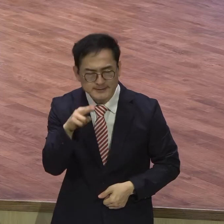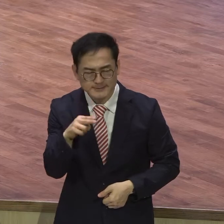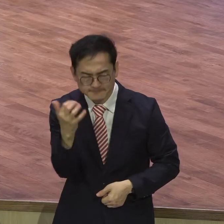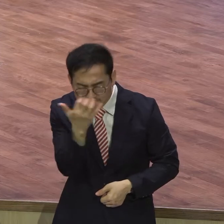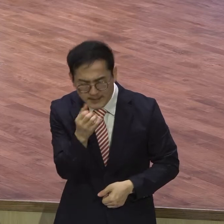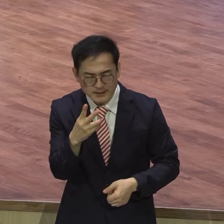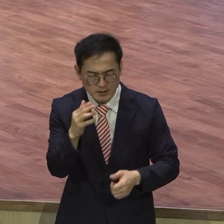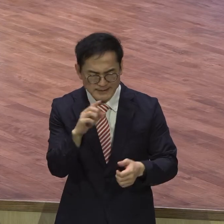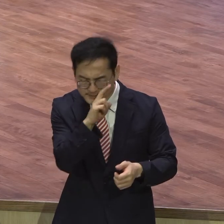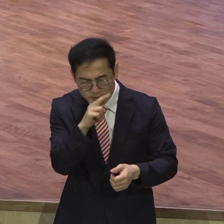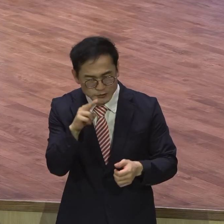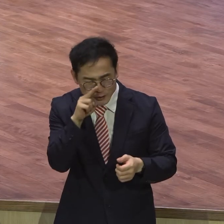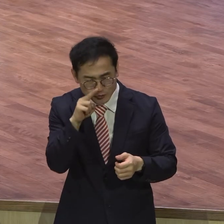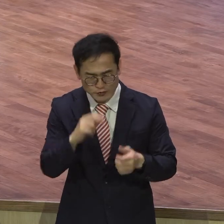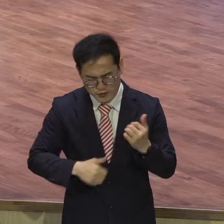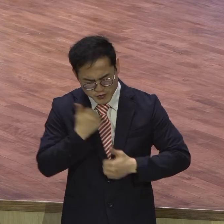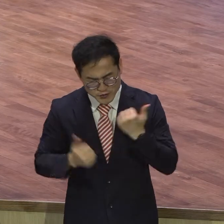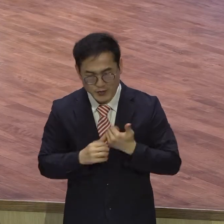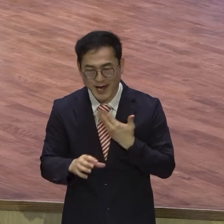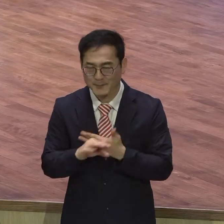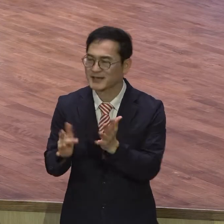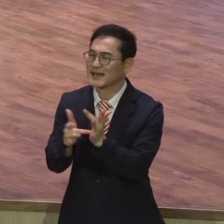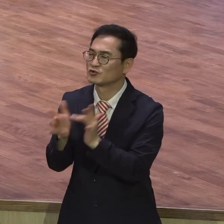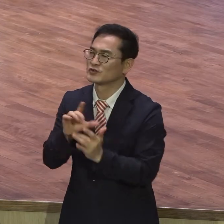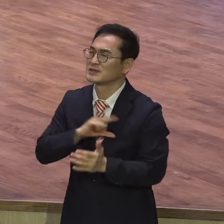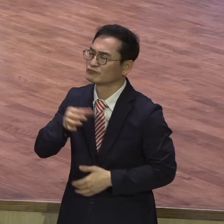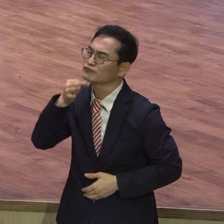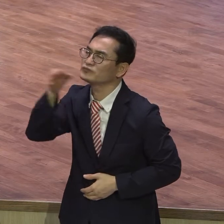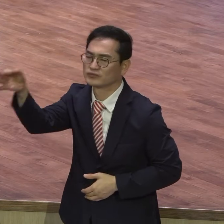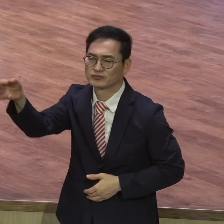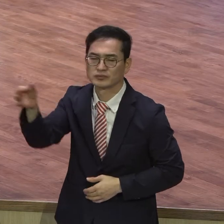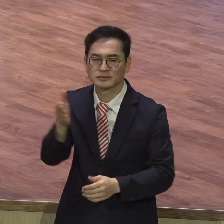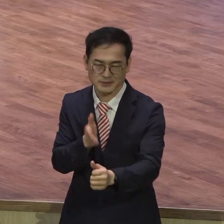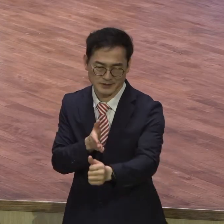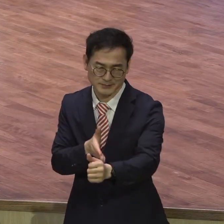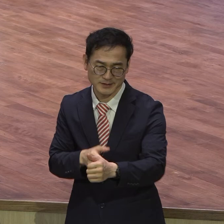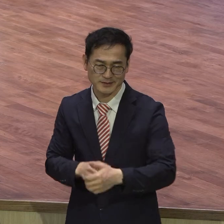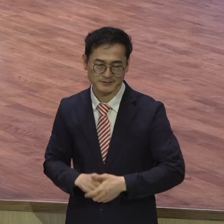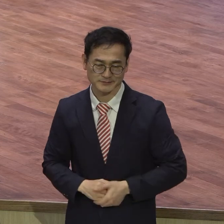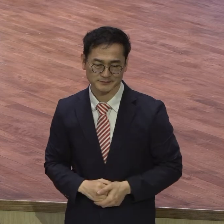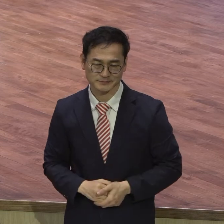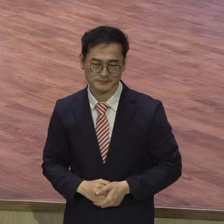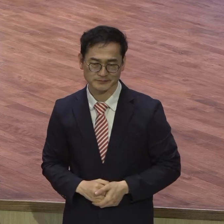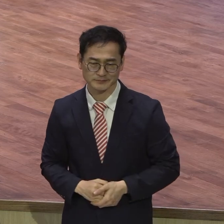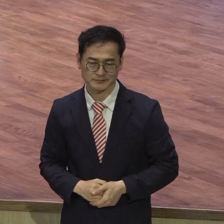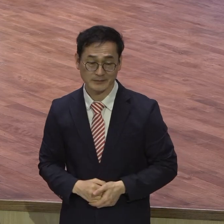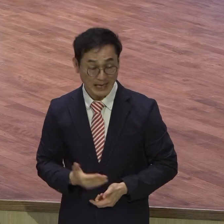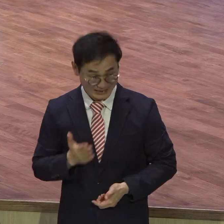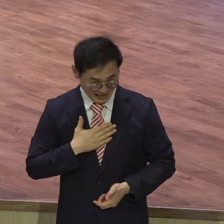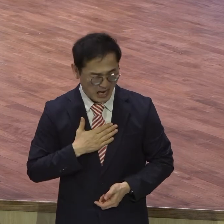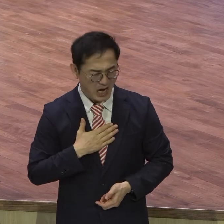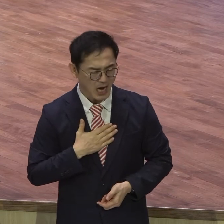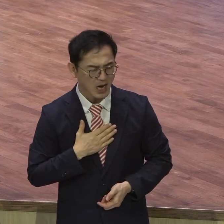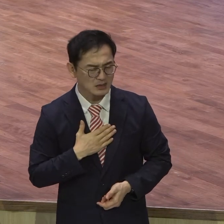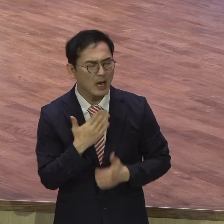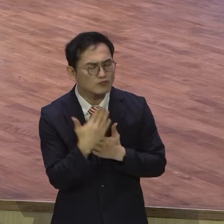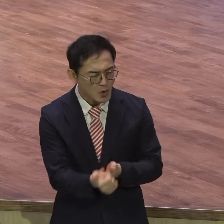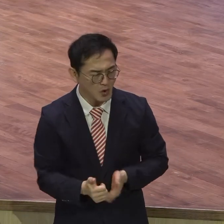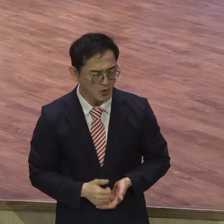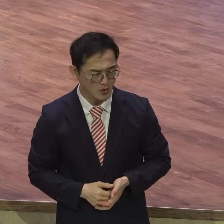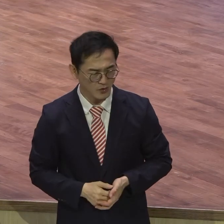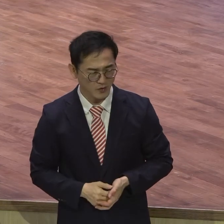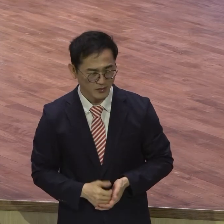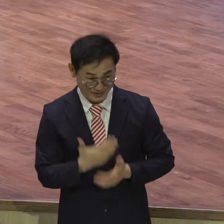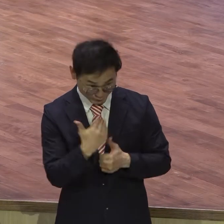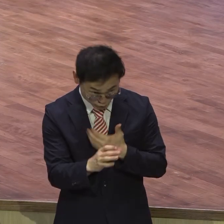들어오거든 예수 이름 부르시기 바랍니다 예수 이름 부르세요 나를 부르라 마귀를 멸하라 하니라